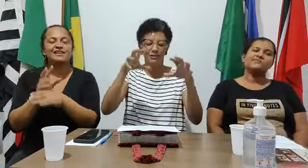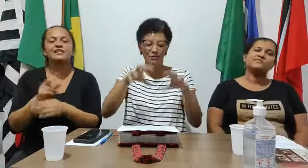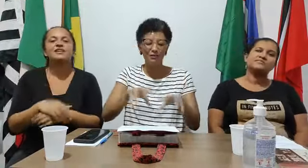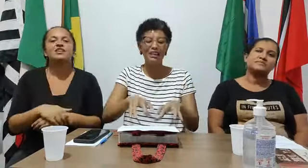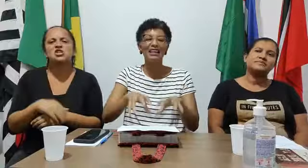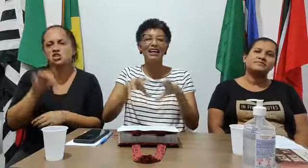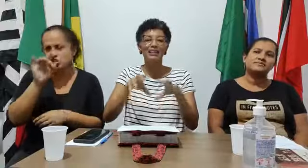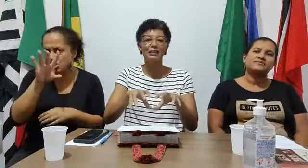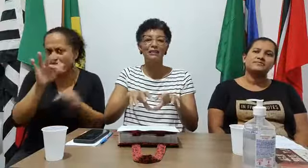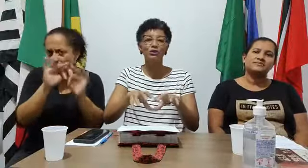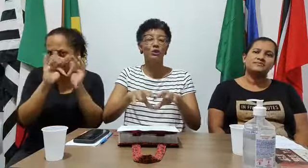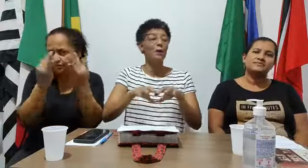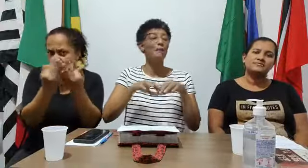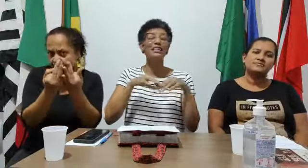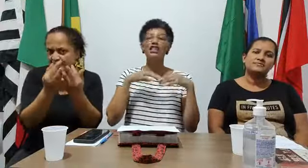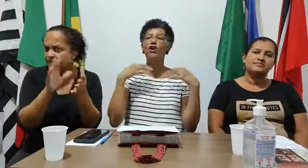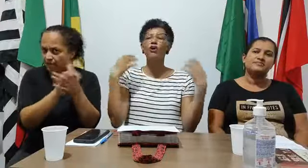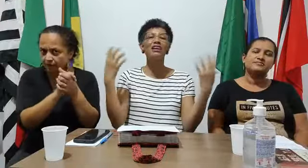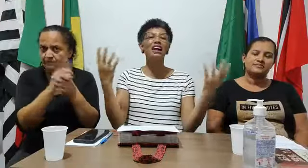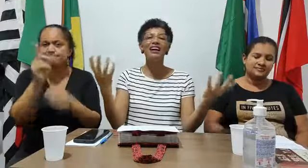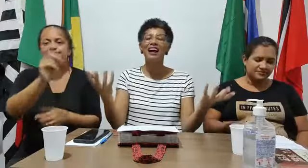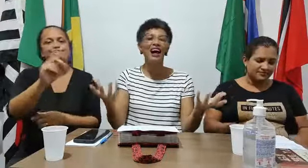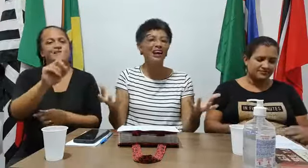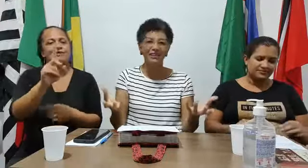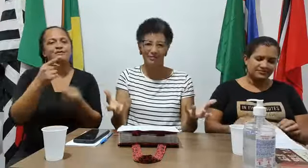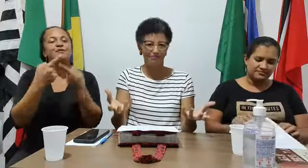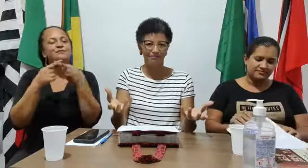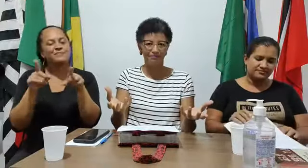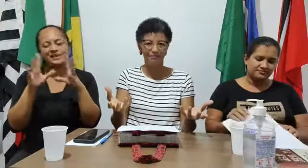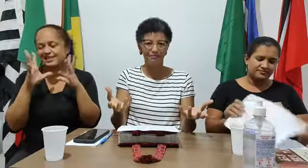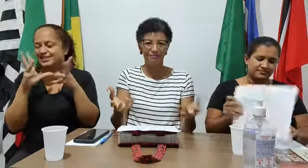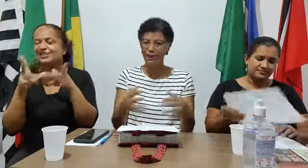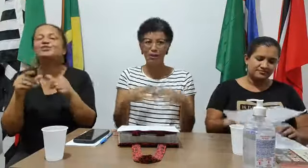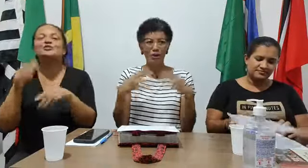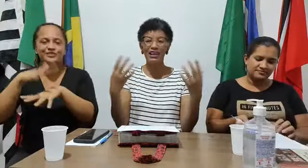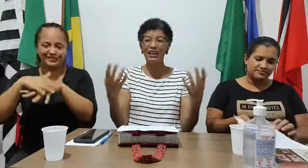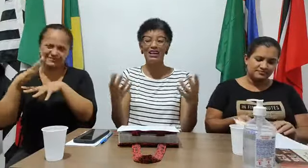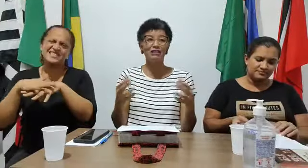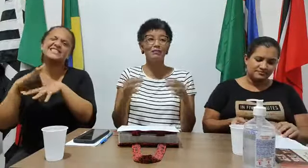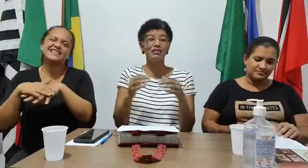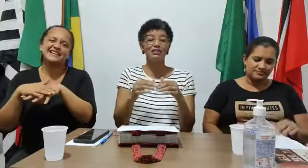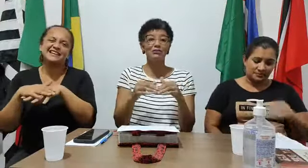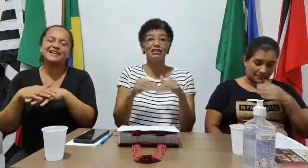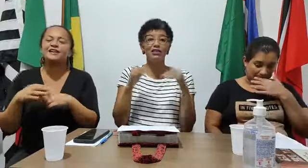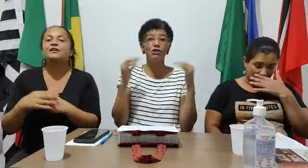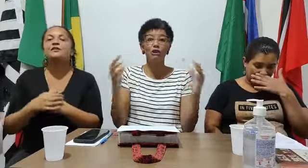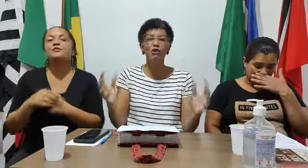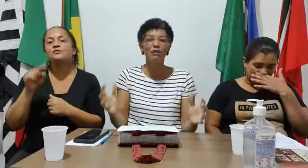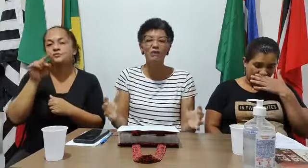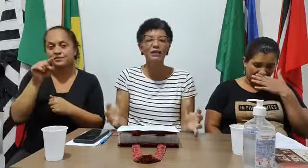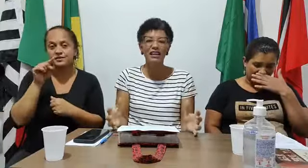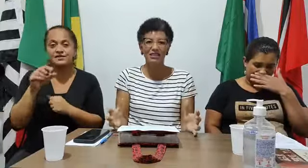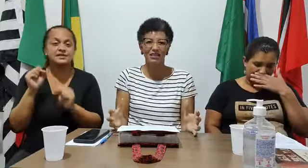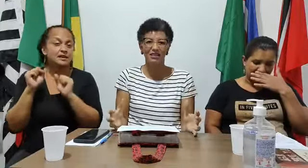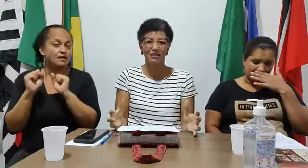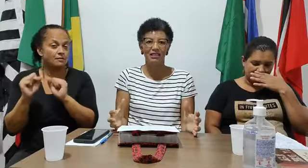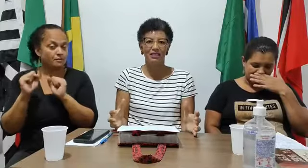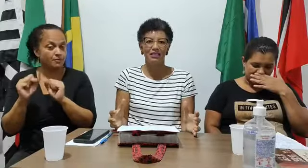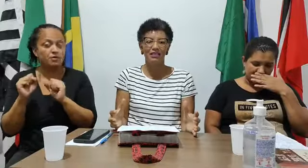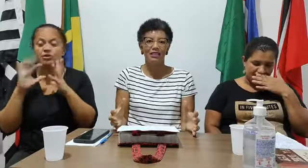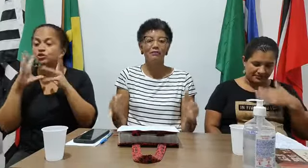quesito familiar, casamento, mas em qualquer área. Em qualquer área, você pode ser uma CEO numa